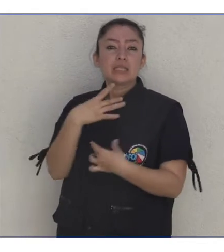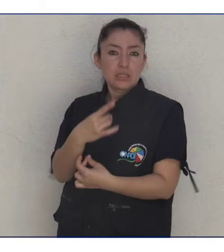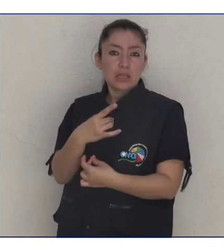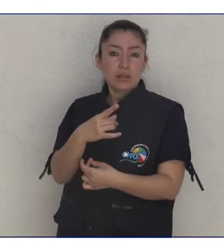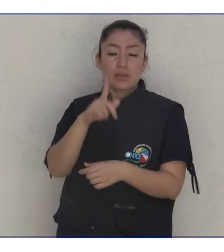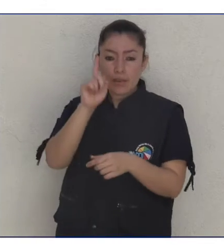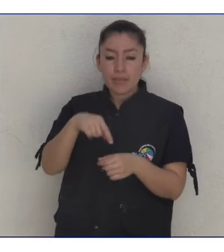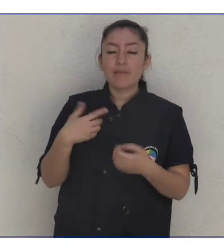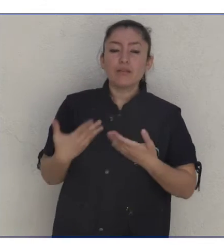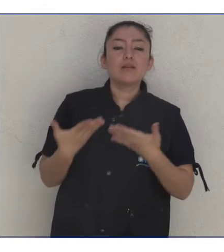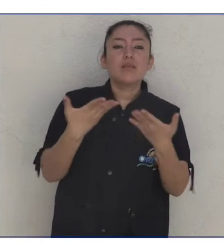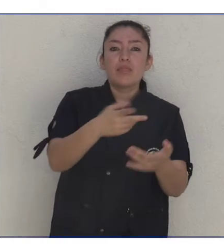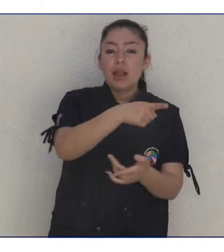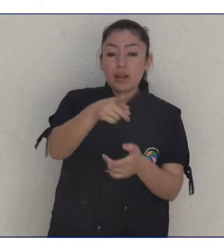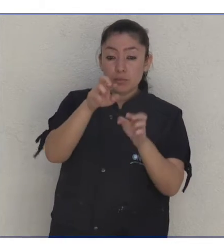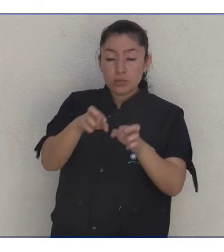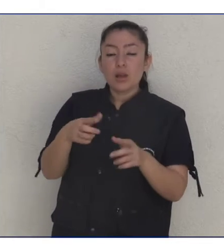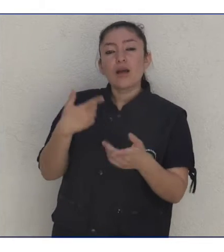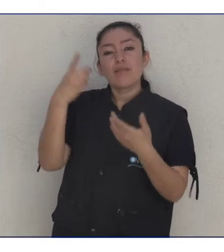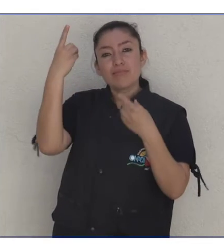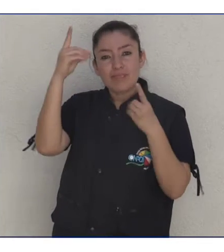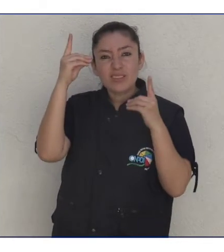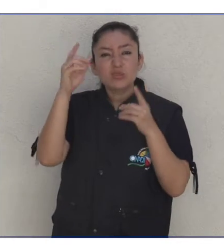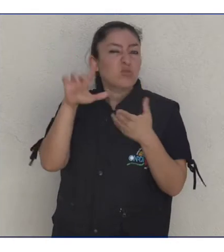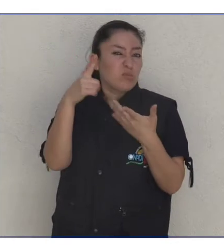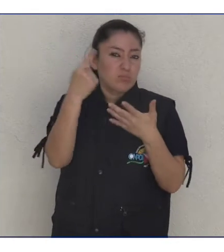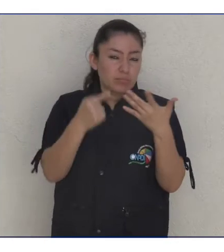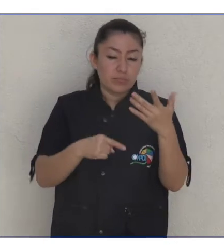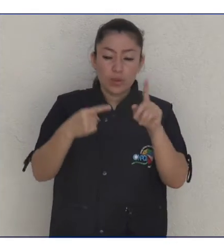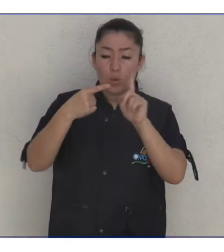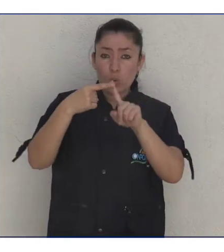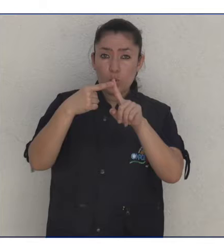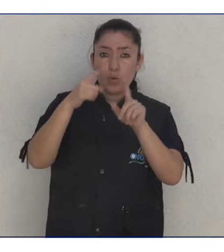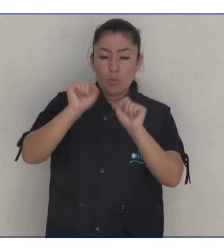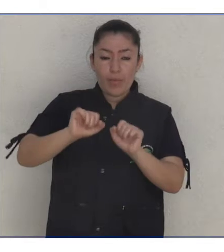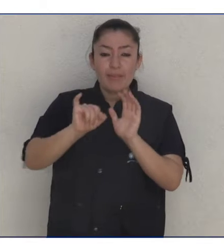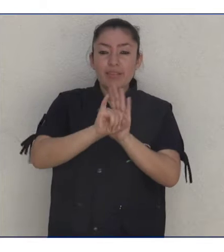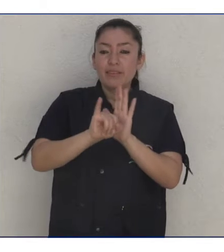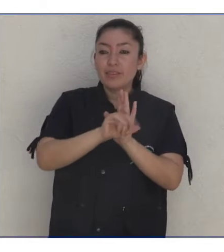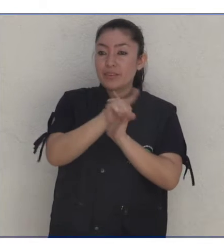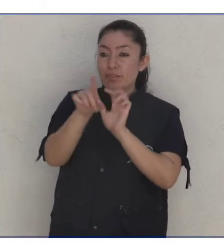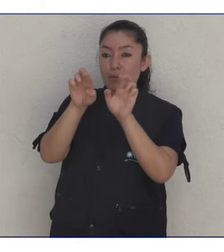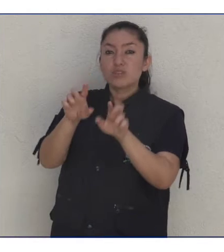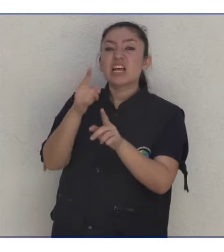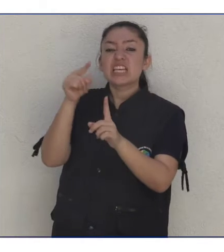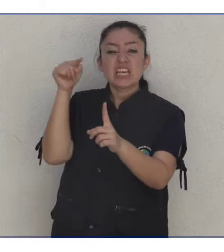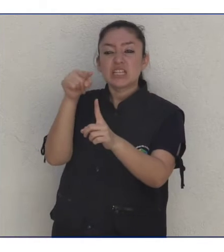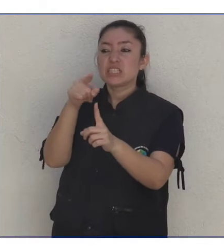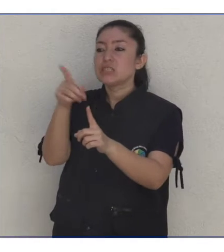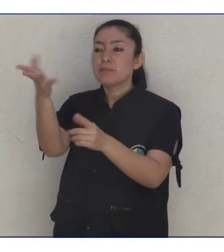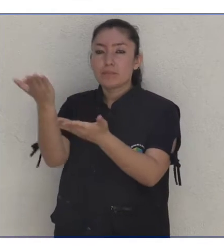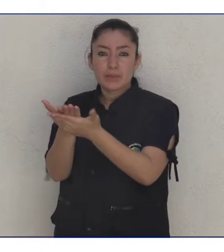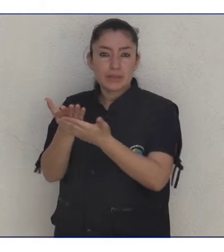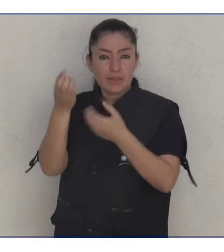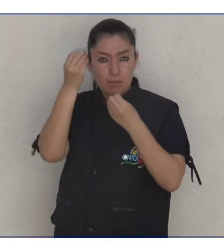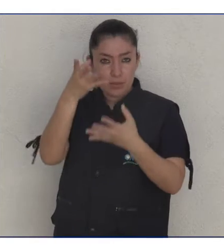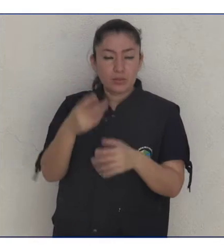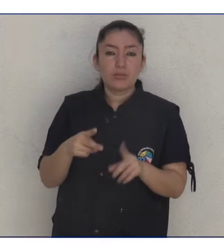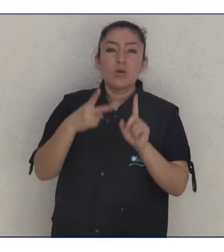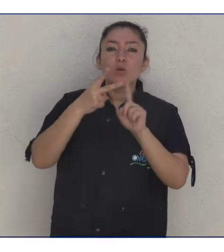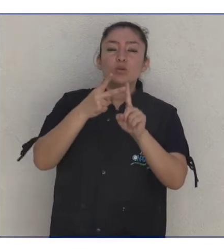interesado, en la que se le consignarán los siguientes datos. 1. Identificación del sujeto obligado a quien se dirija.